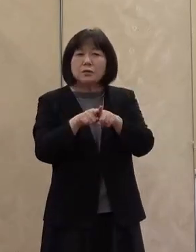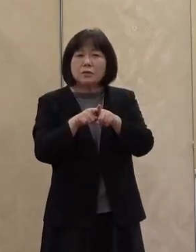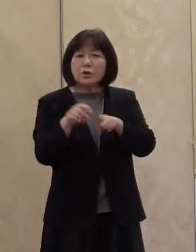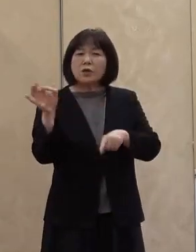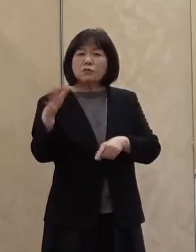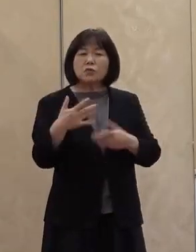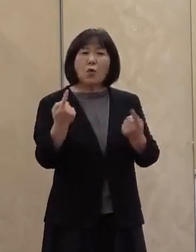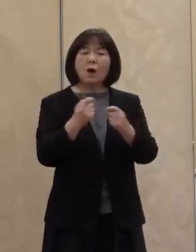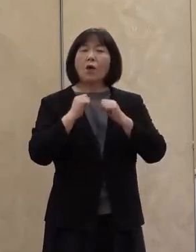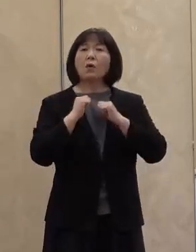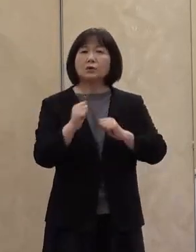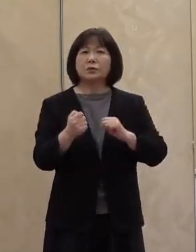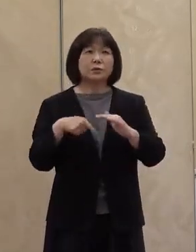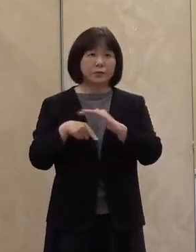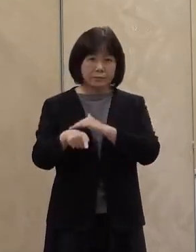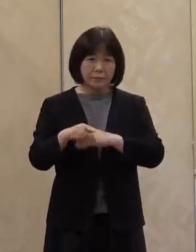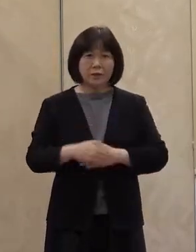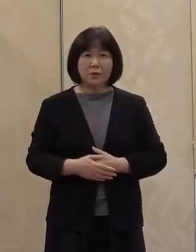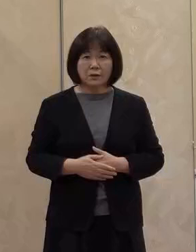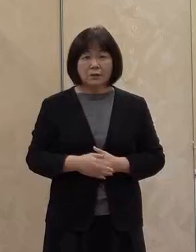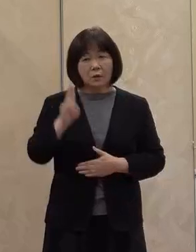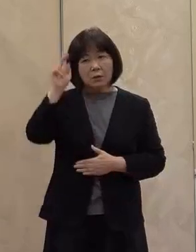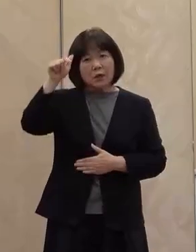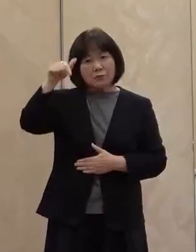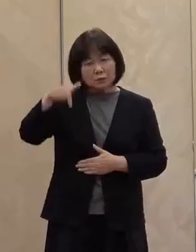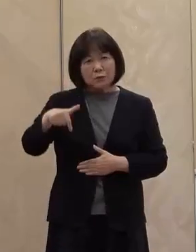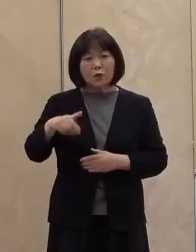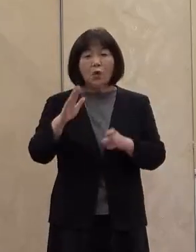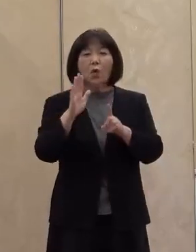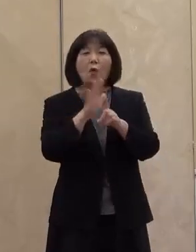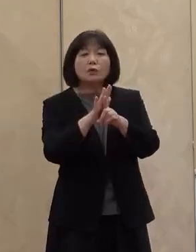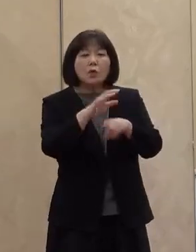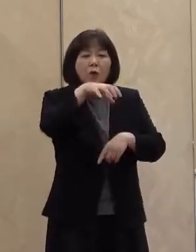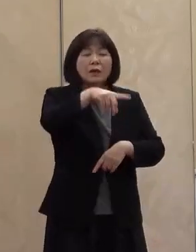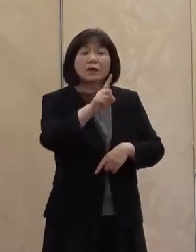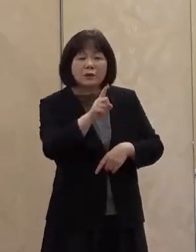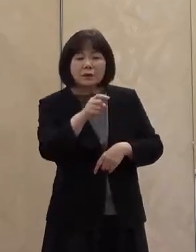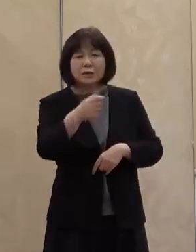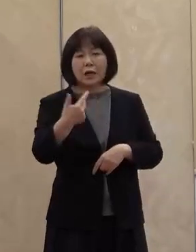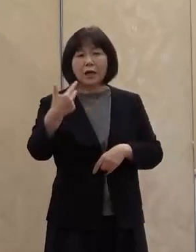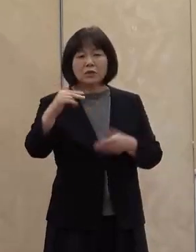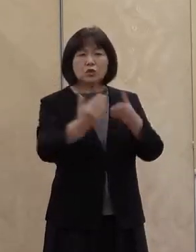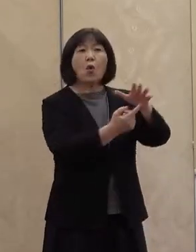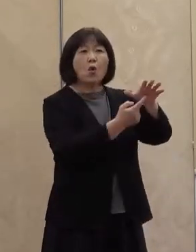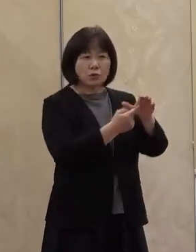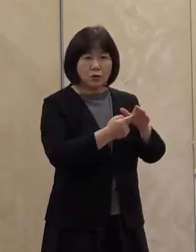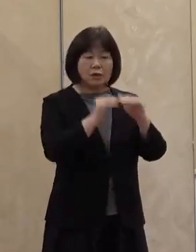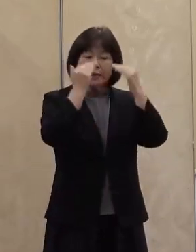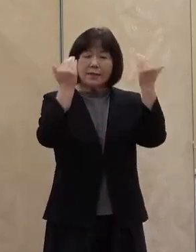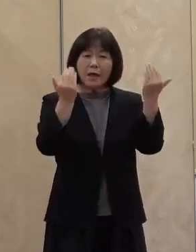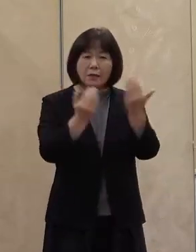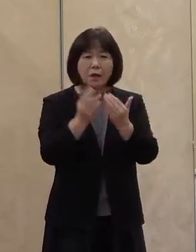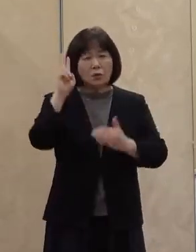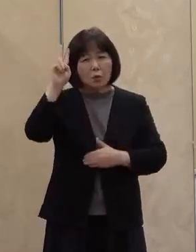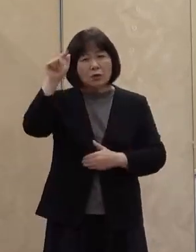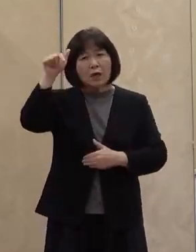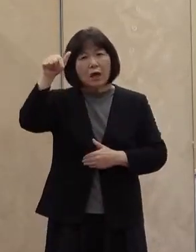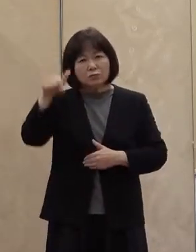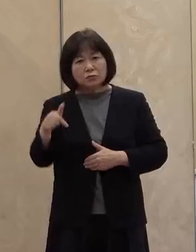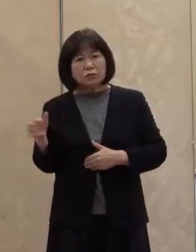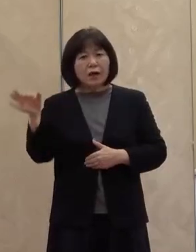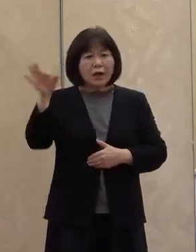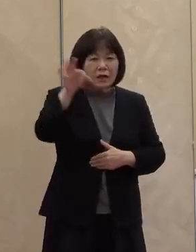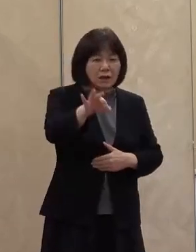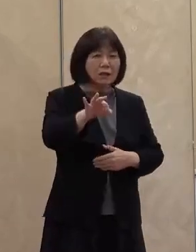。でですので府としても補助する先は市町村になります。で10分の10全額大阪府で支